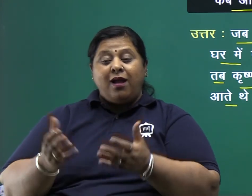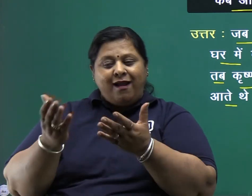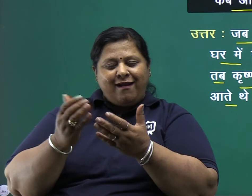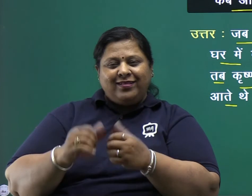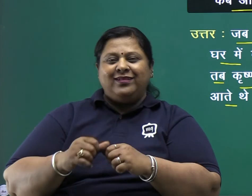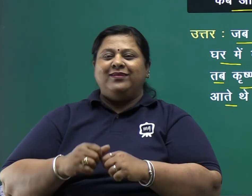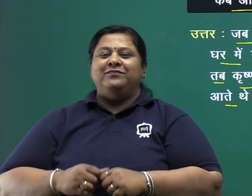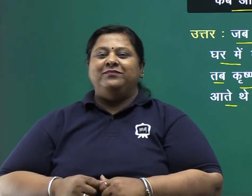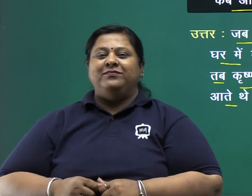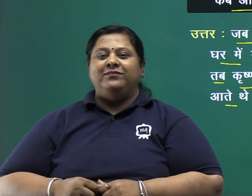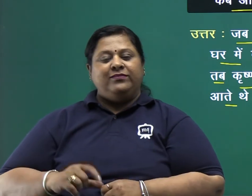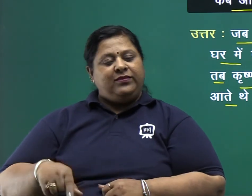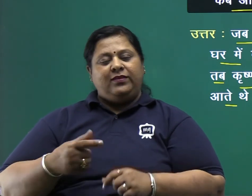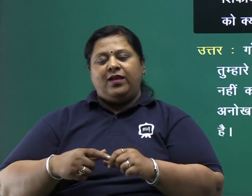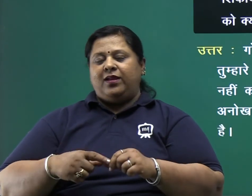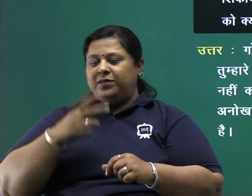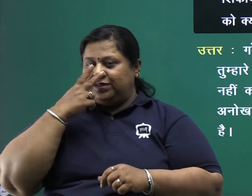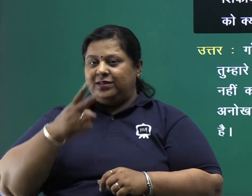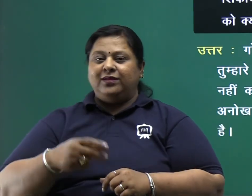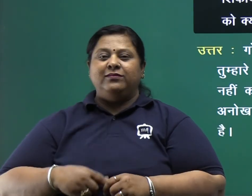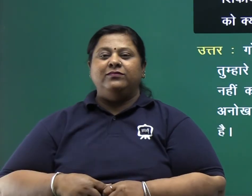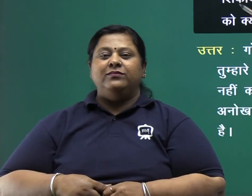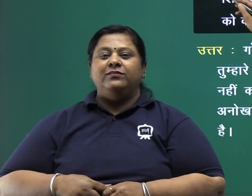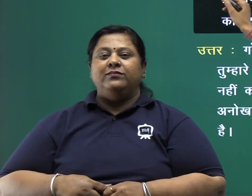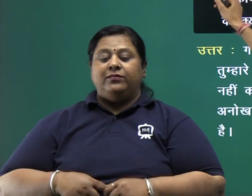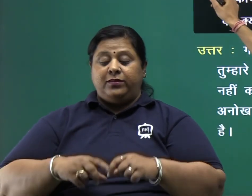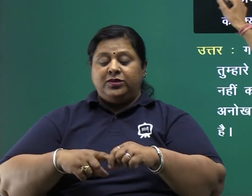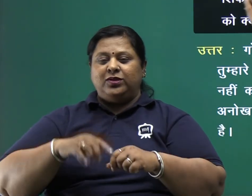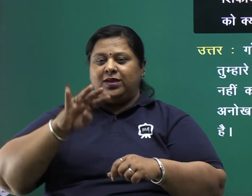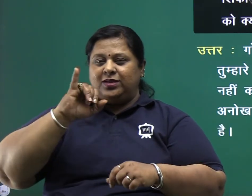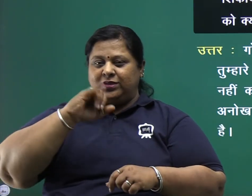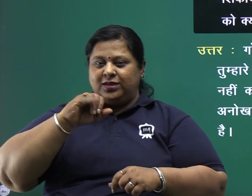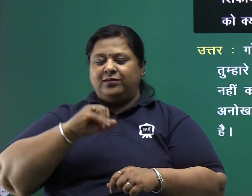आते थे। अगला प्रश्न देखते हैं। प्रश्न संख्या 6,